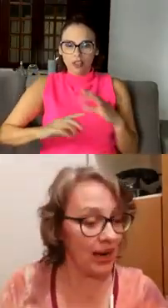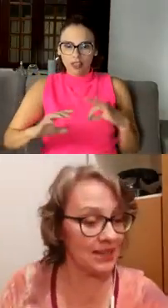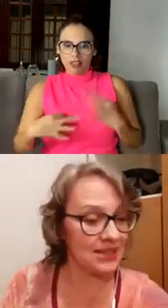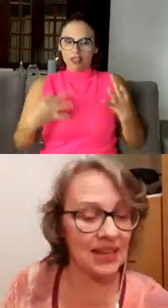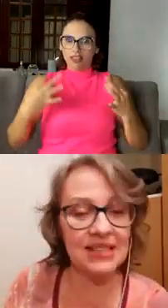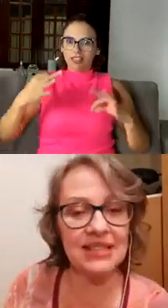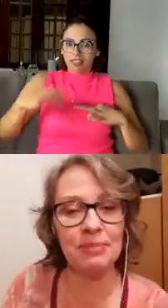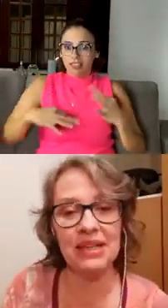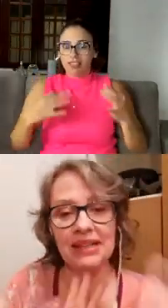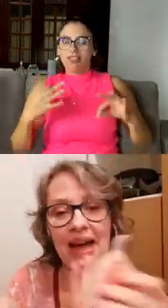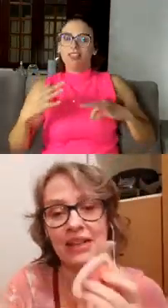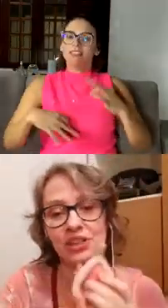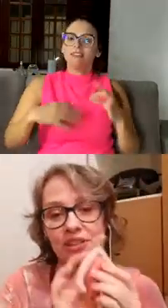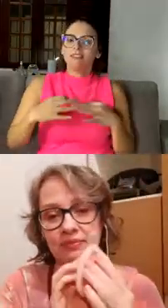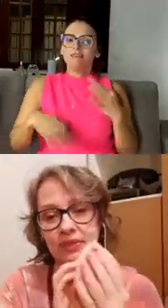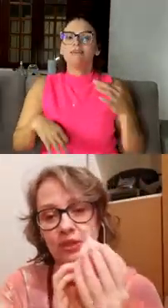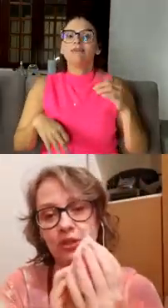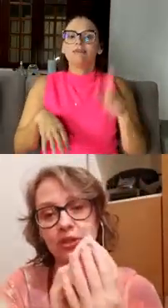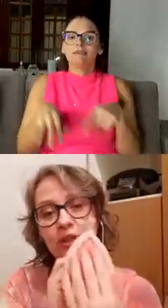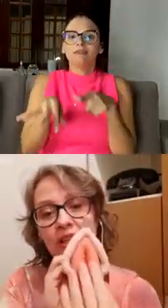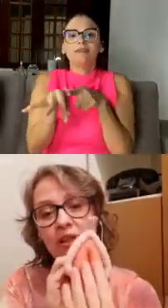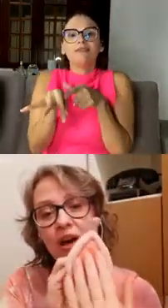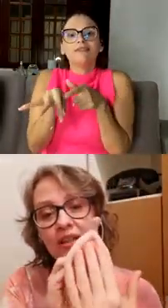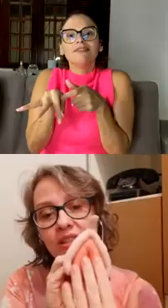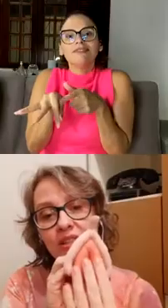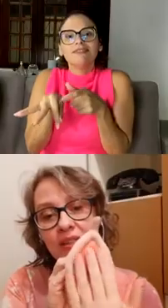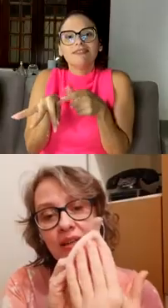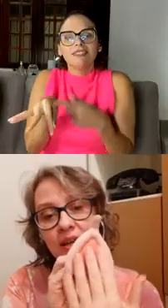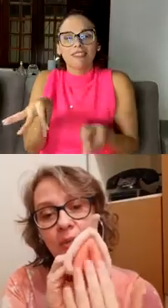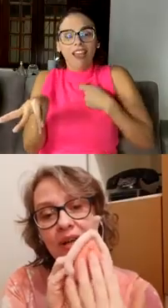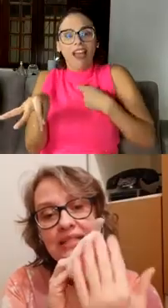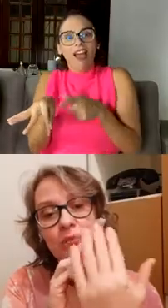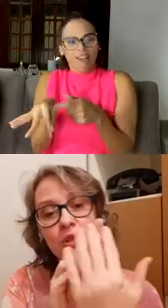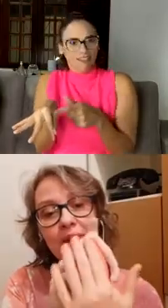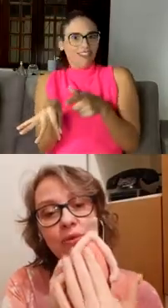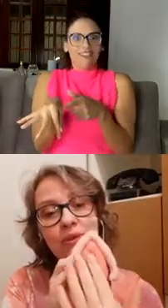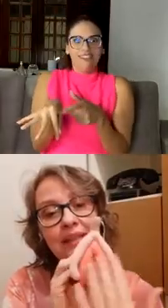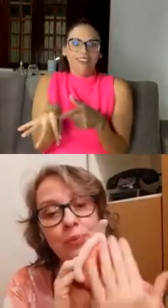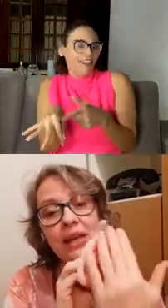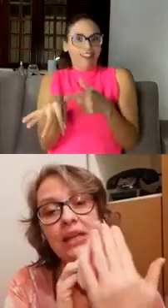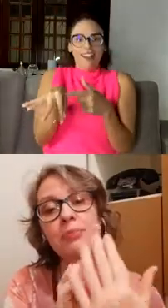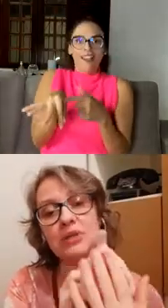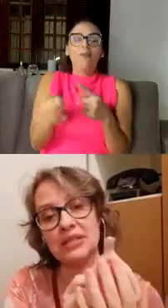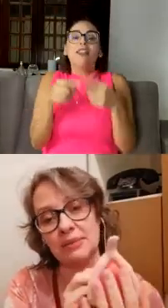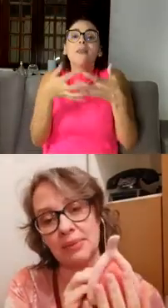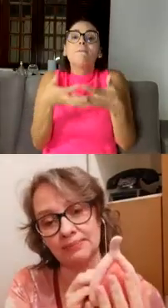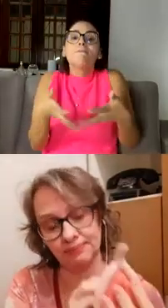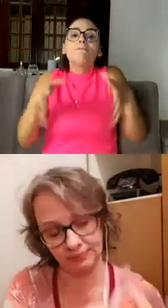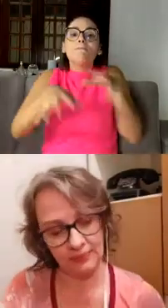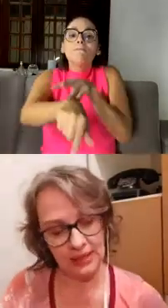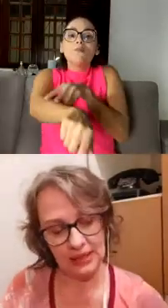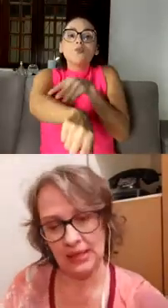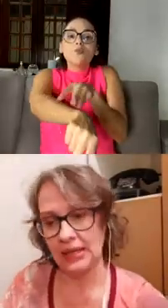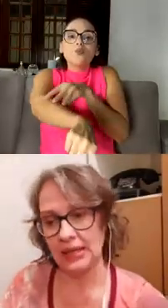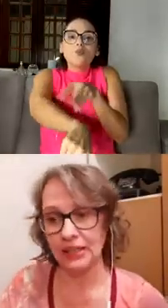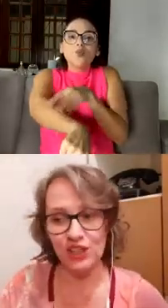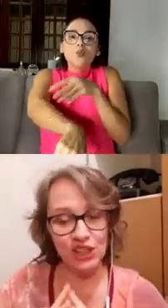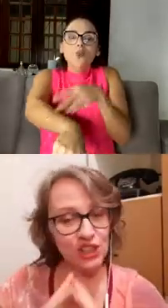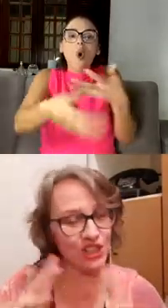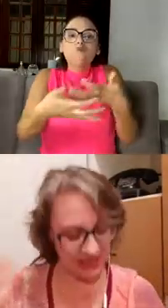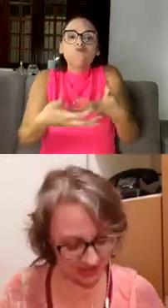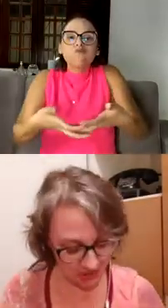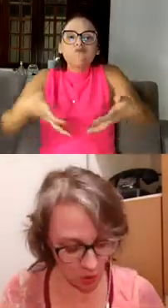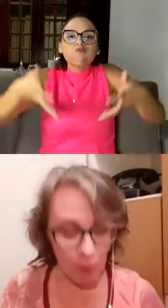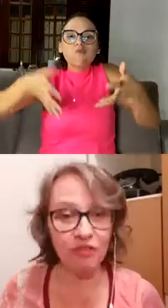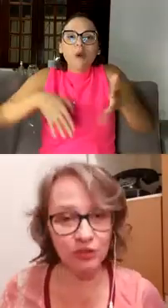Melhora a sensibilidade do clitóris, porque essa musculatura está por aqui por cima. Então a gente